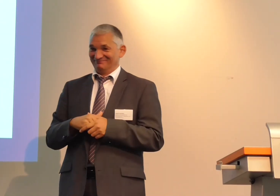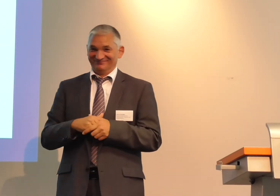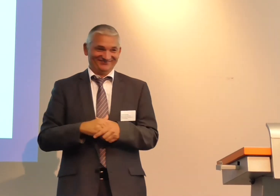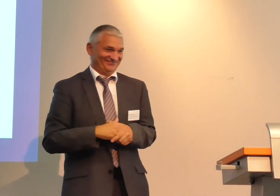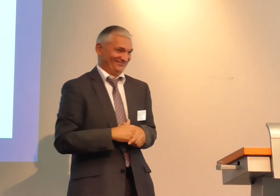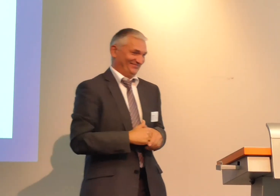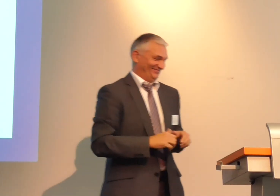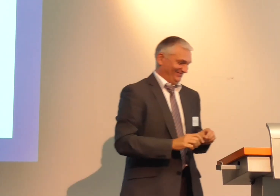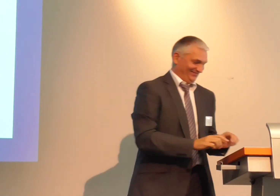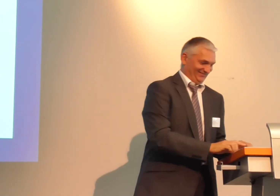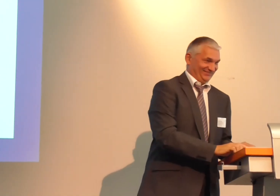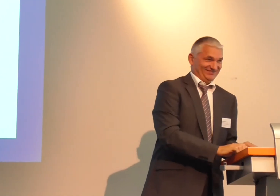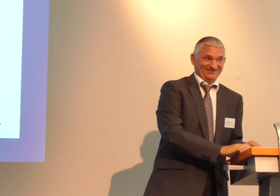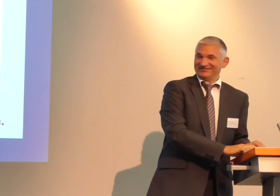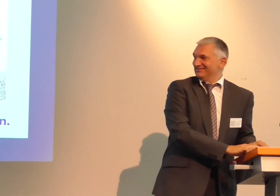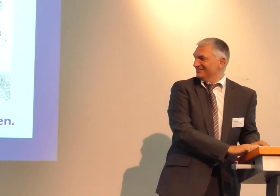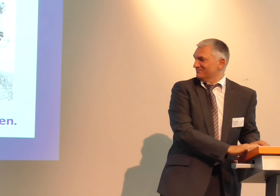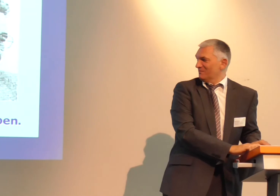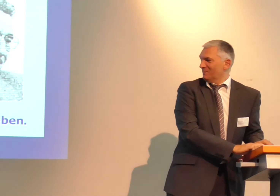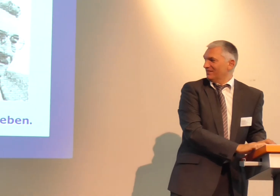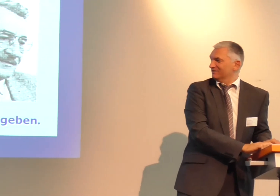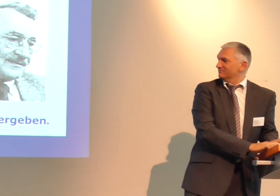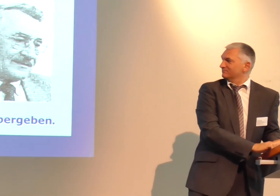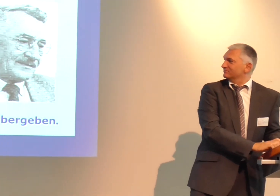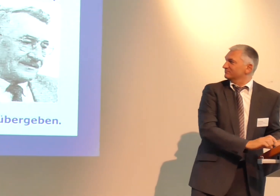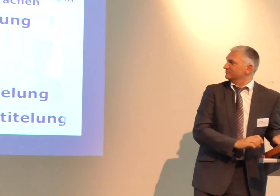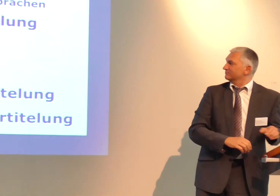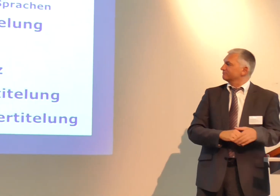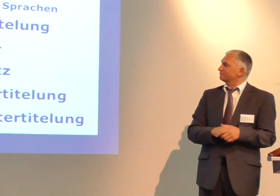Also vielleicht kriegen wir einfach mehr Barrierefreiheit hin mit einem entsprechenden wenigen Aufwand.